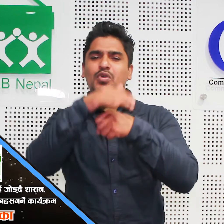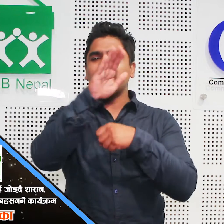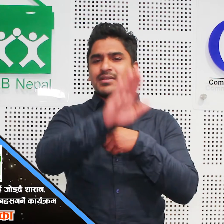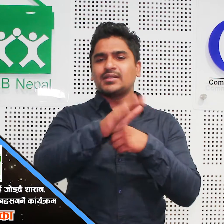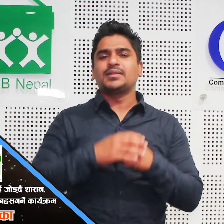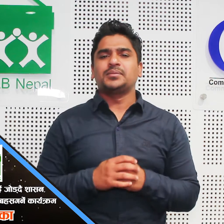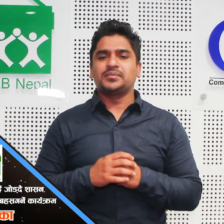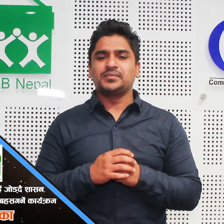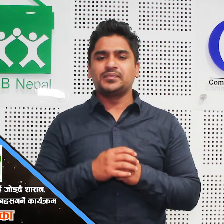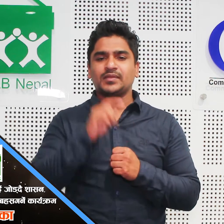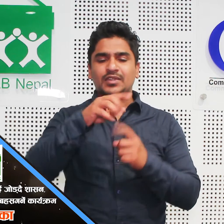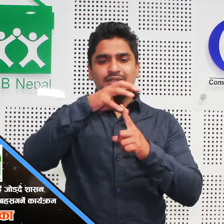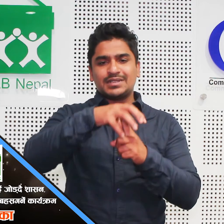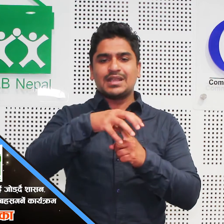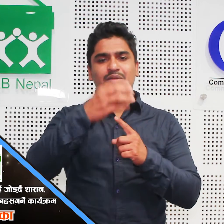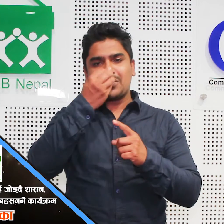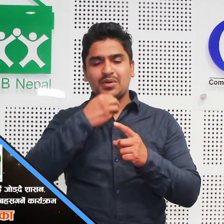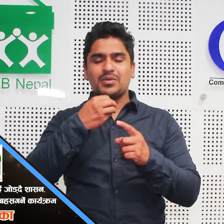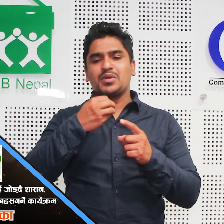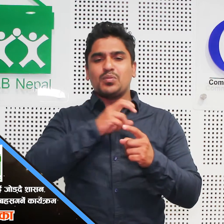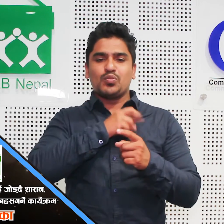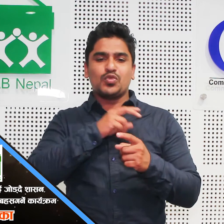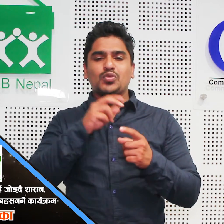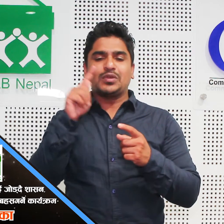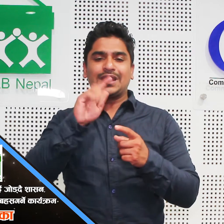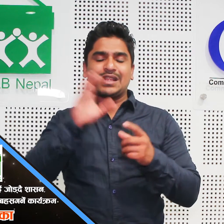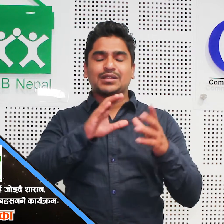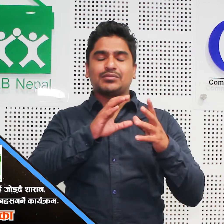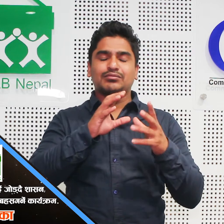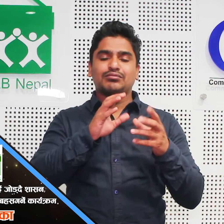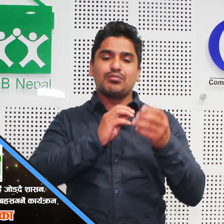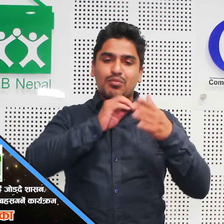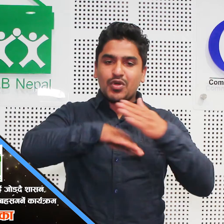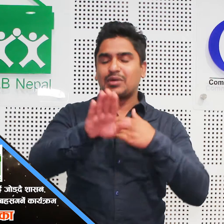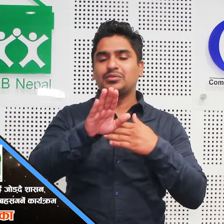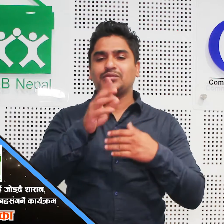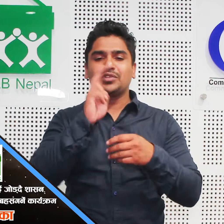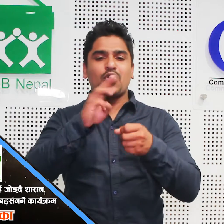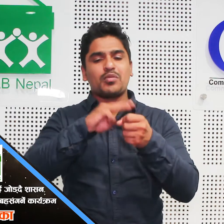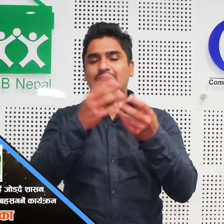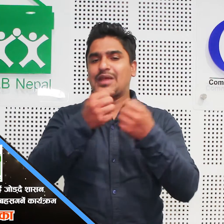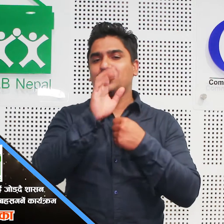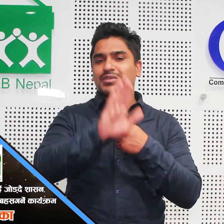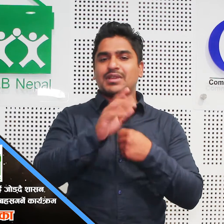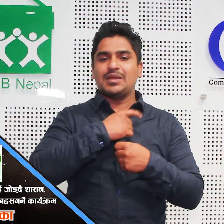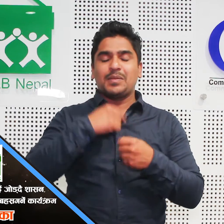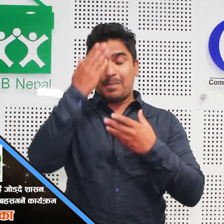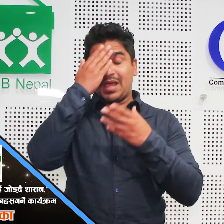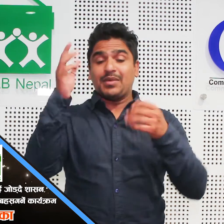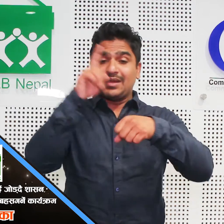कि के अरे च्याउ खाऊ, मुटु क्यान्सर भयो, भाइरसले लड्ने शक्ति बढाउँ भन्यो, हामीलाई त अवसर आएको छ। त्यस्तो यस्तो हो, मलाई त अब जस्तै महामारीको बेलामा बिउ लिन